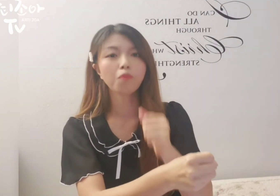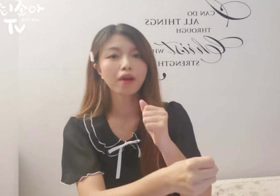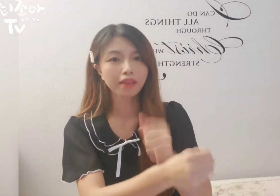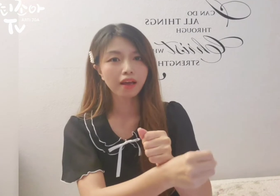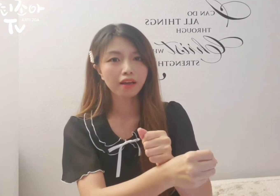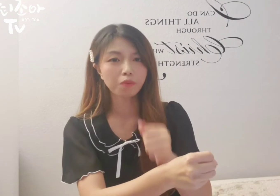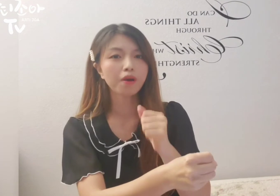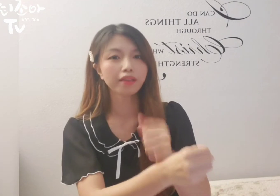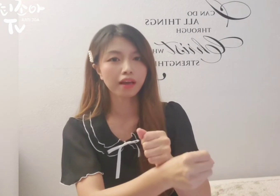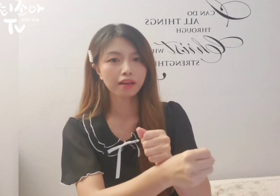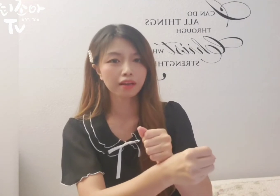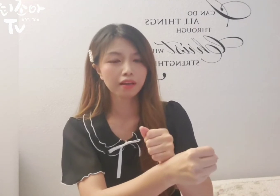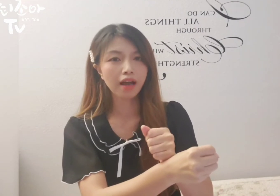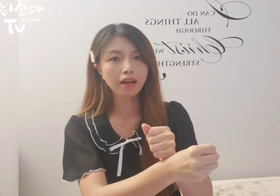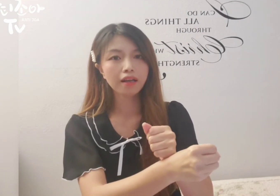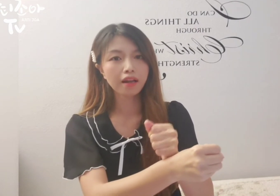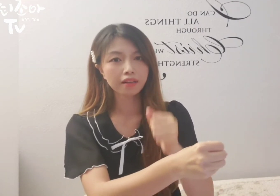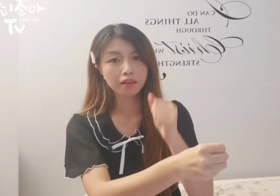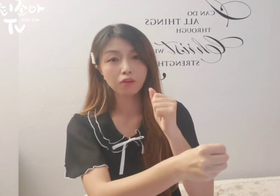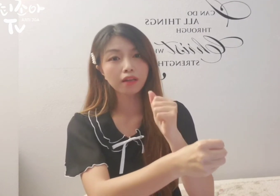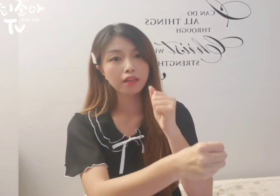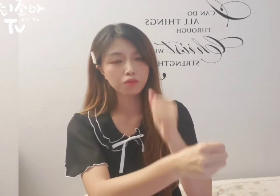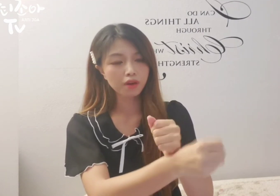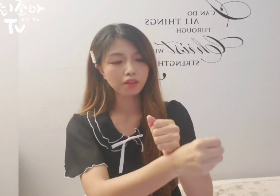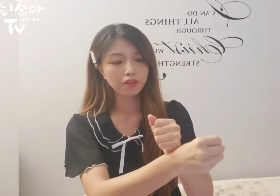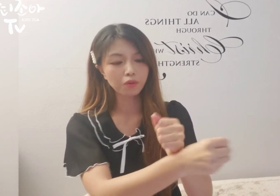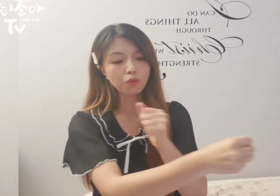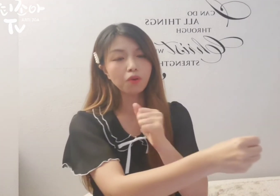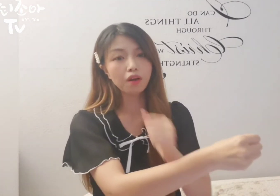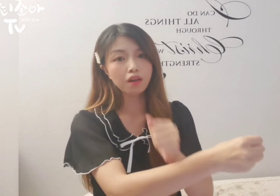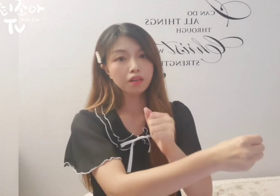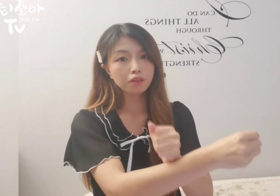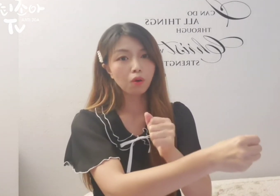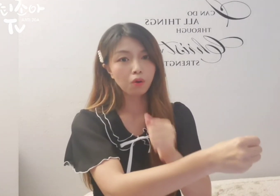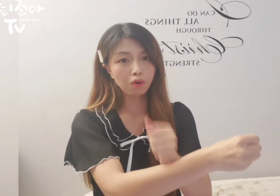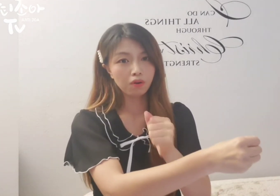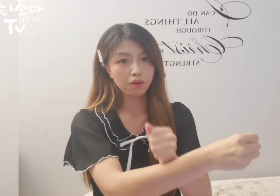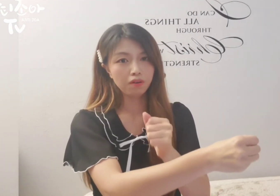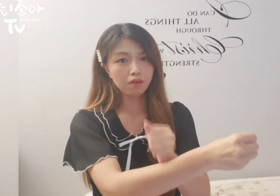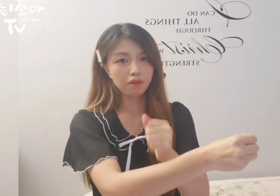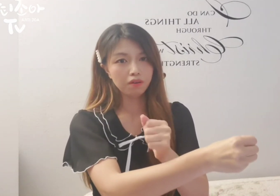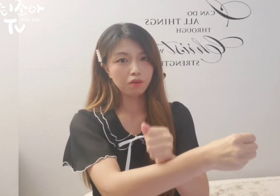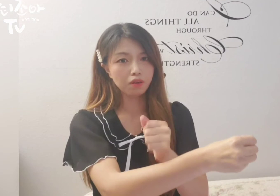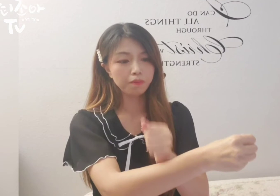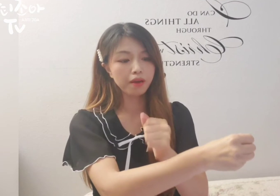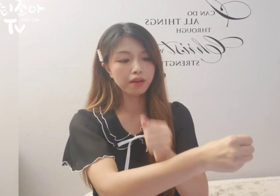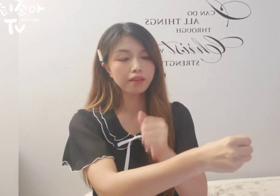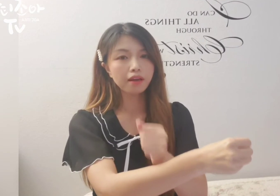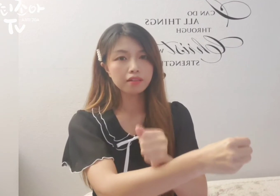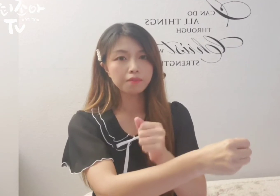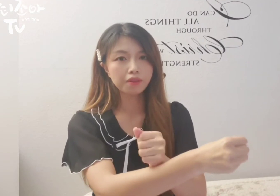뭐뭐 하다 뭐뭐 하다 할 일 할 때 그런 하다 소아가 되는 거고 더 여기 팔에다가 하시면